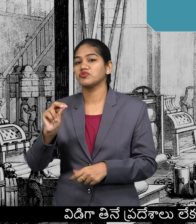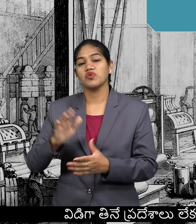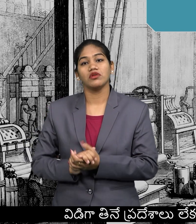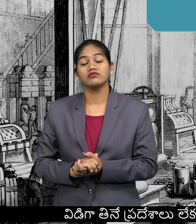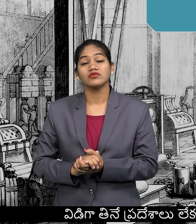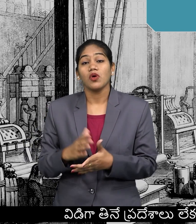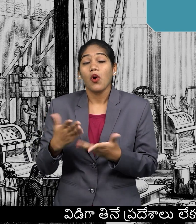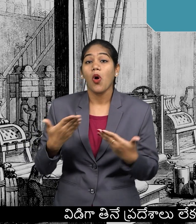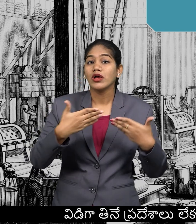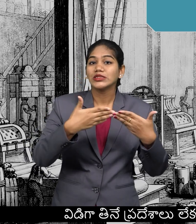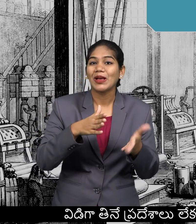ఎక్కువ గంటలు పనిచేశారు.